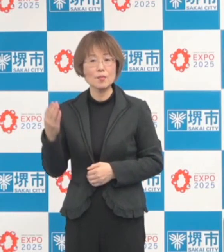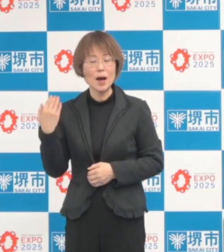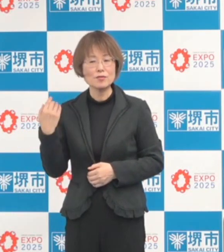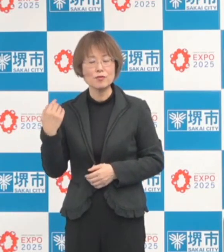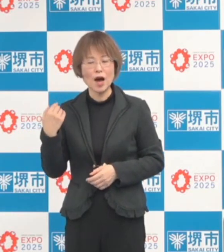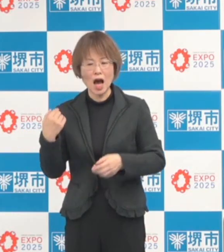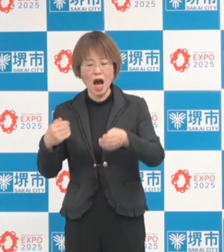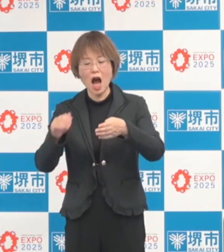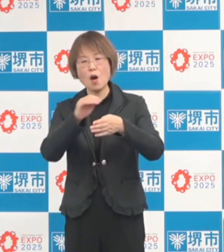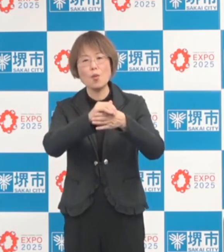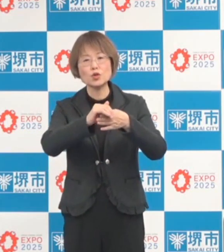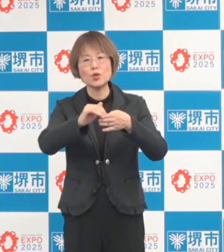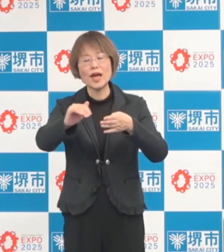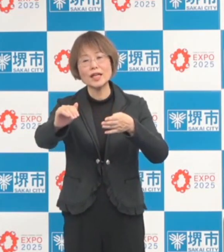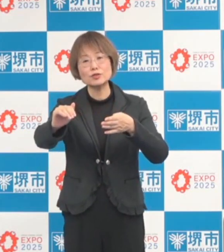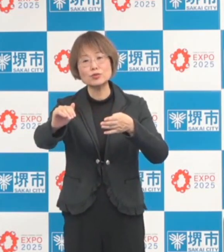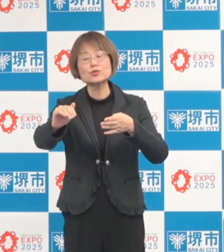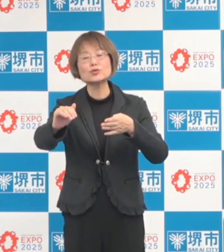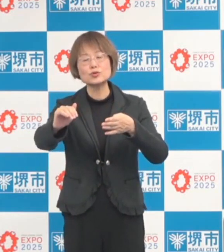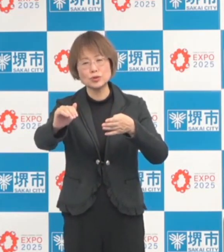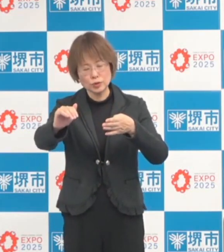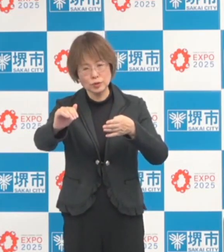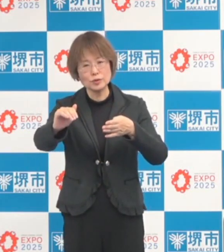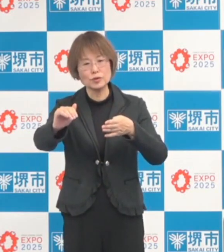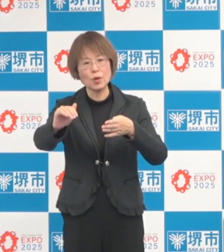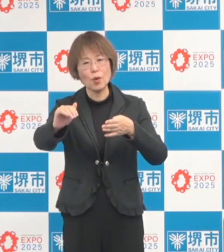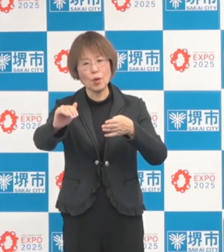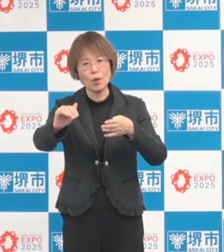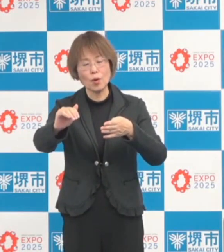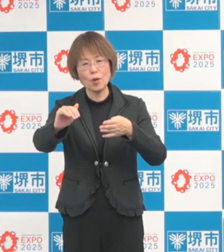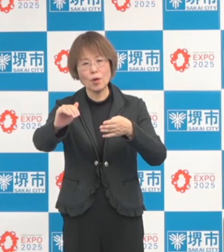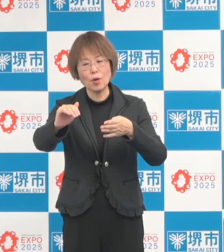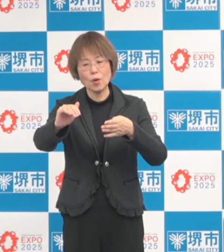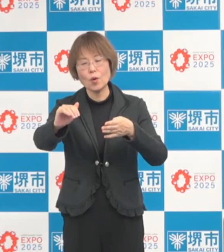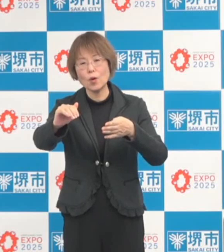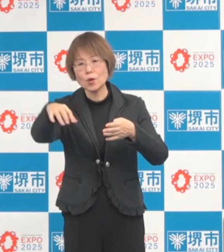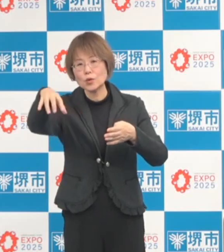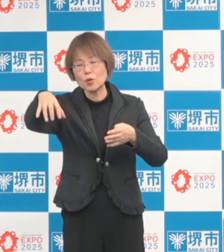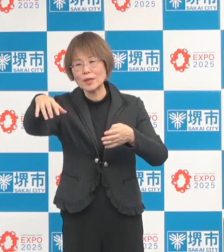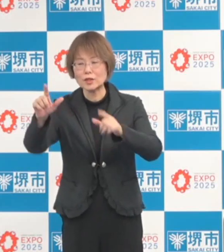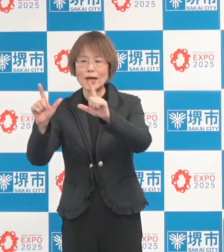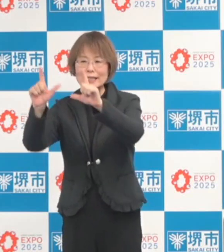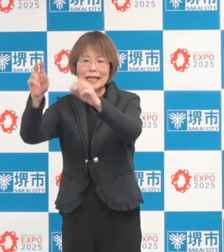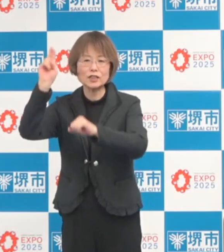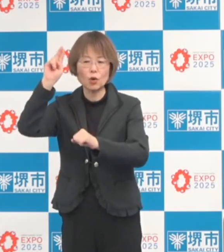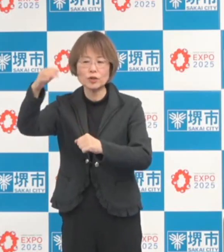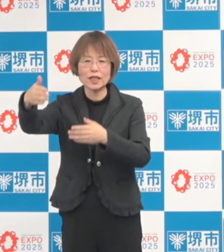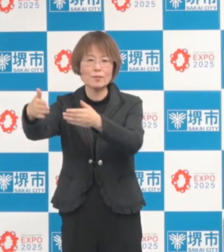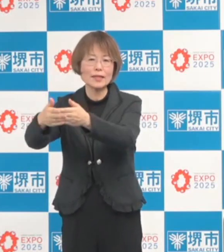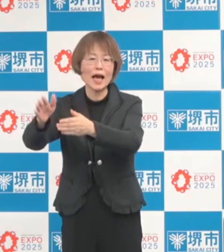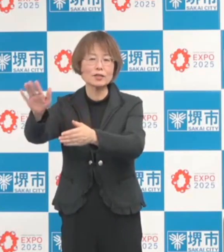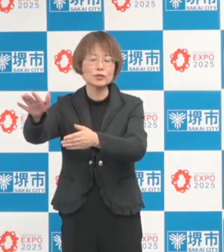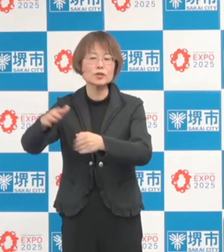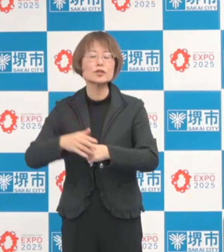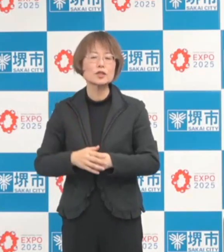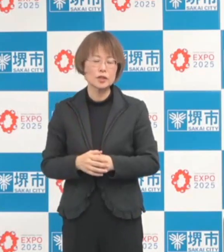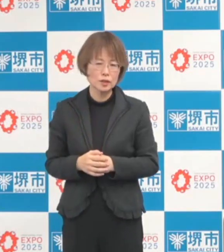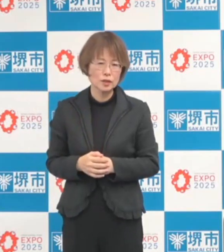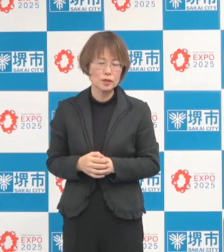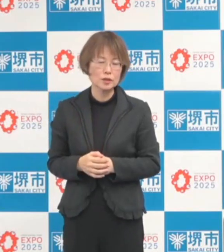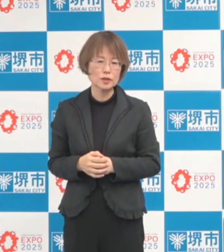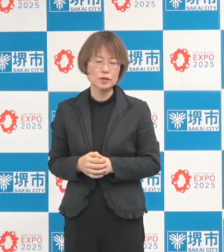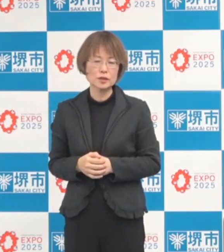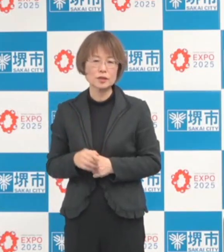ールの延伸、今東大阪まで大阪モノレールが予定されていますが、それを堺までという話もありました